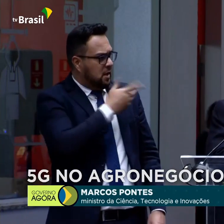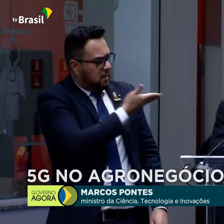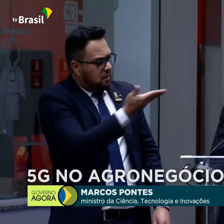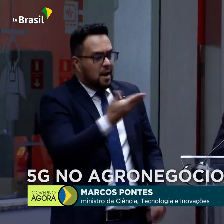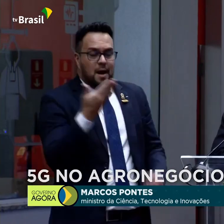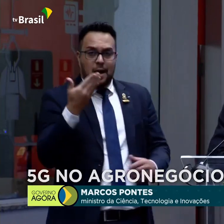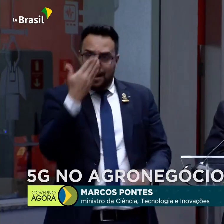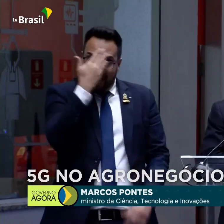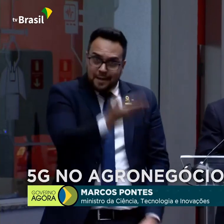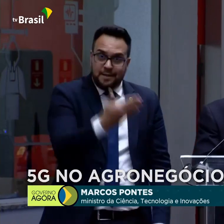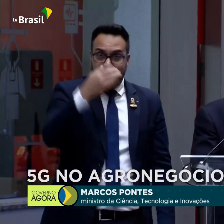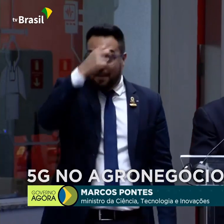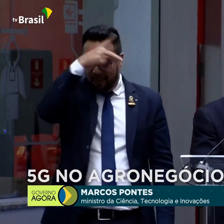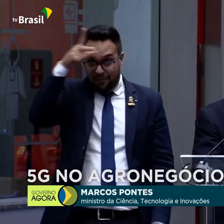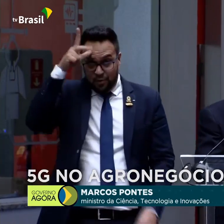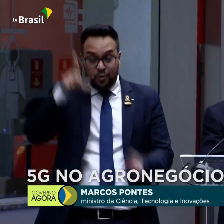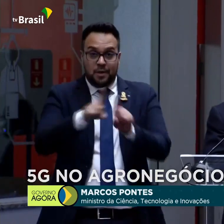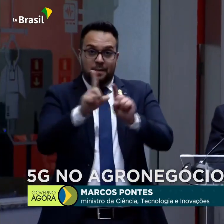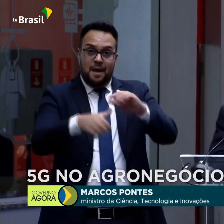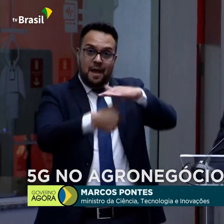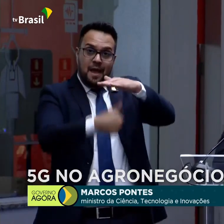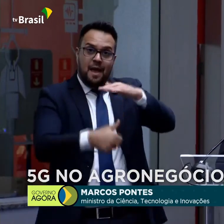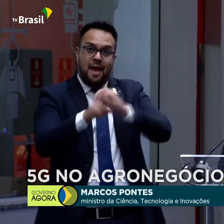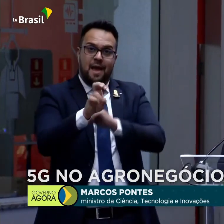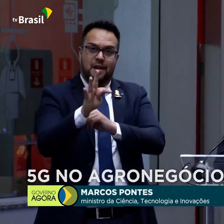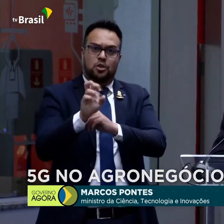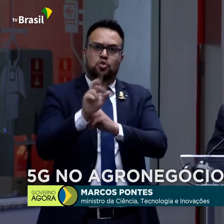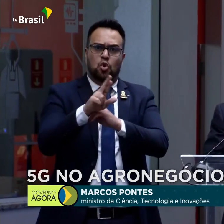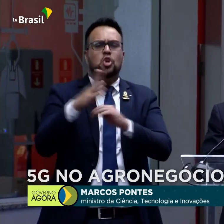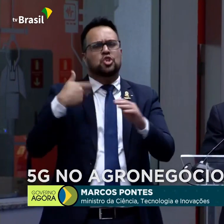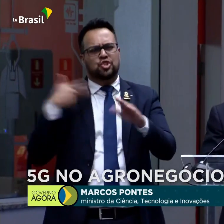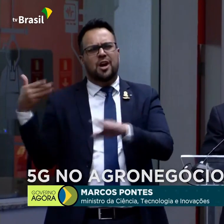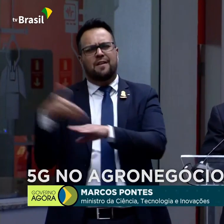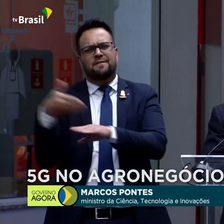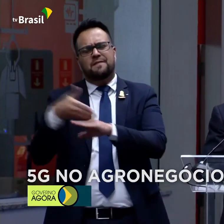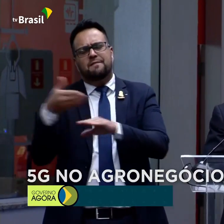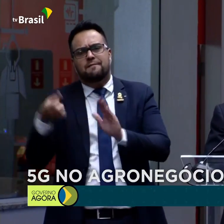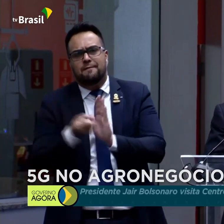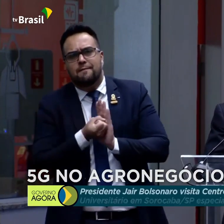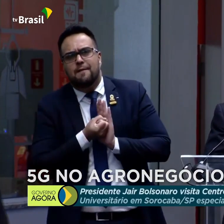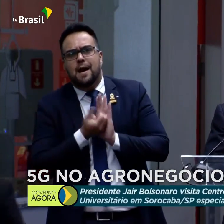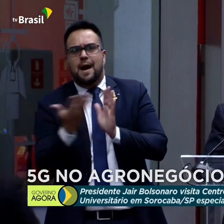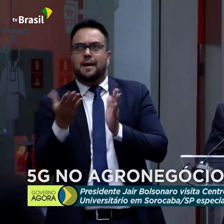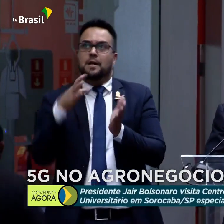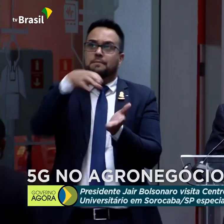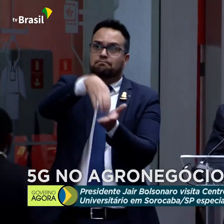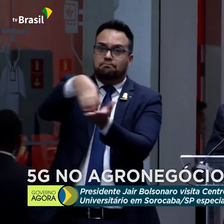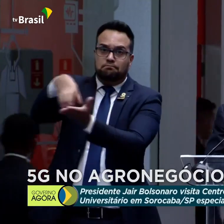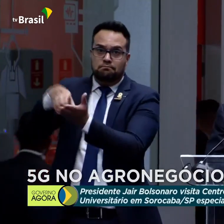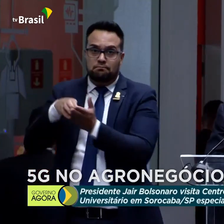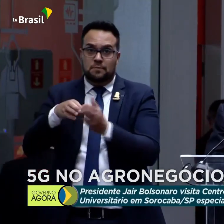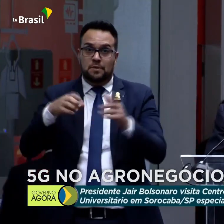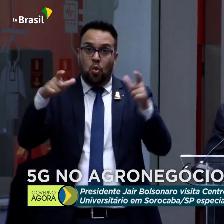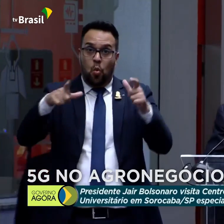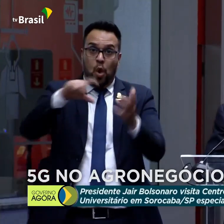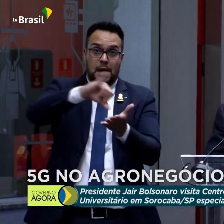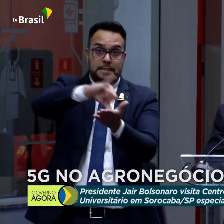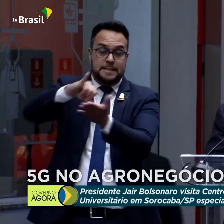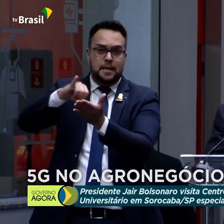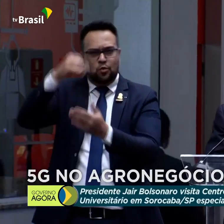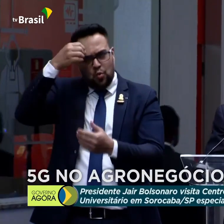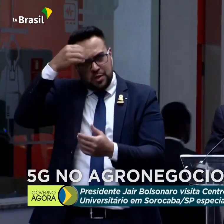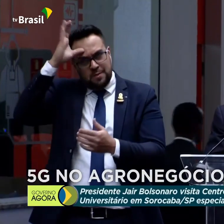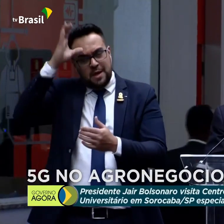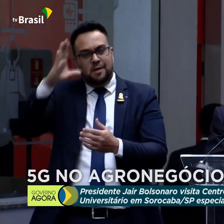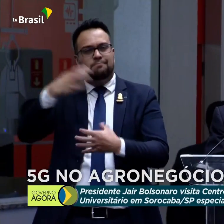prefeito, ao reitor aqui da Facens. Eu já vim várias vezes nesse centro de conhecimento, e isso me dá